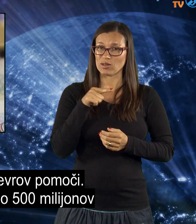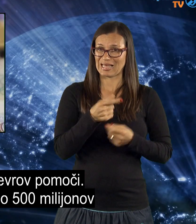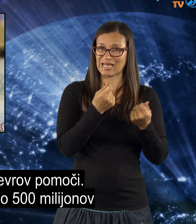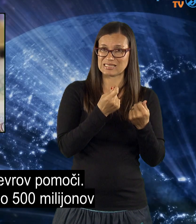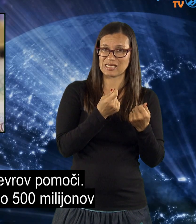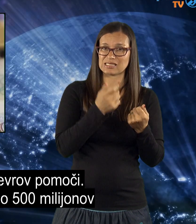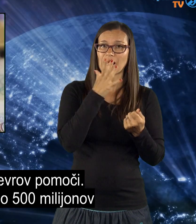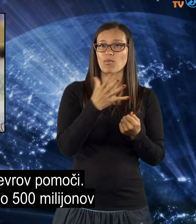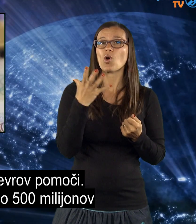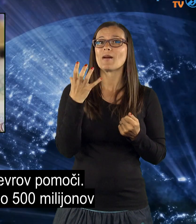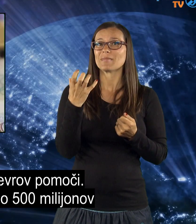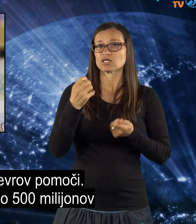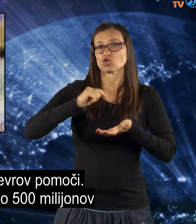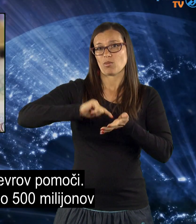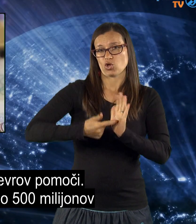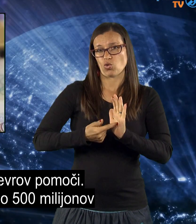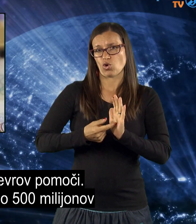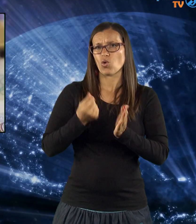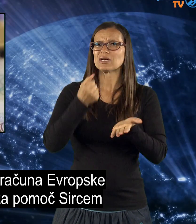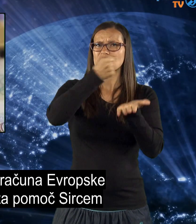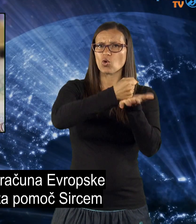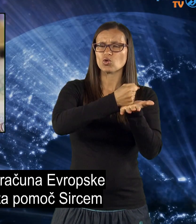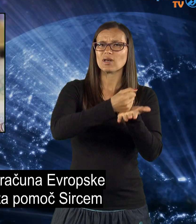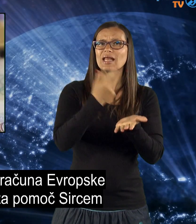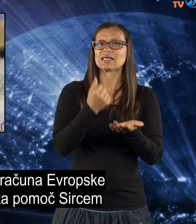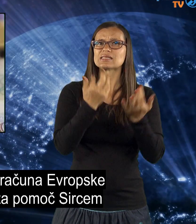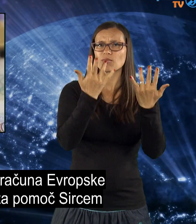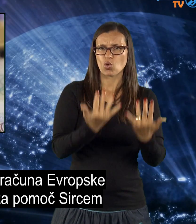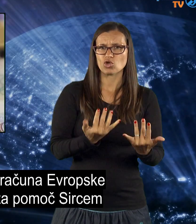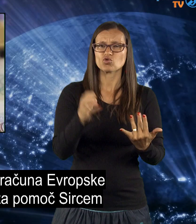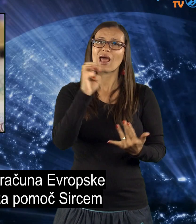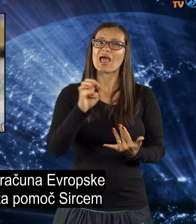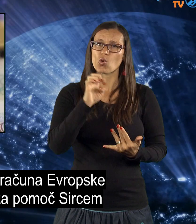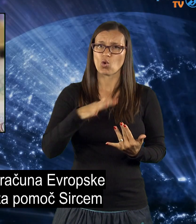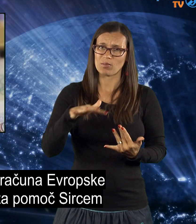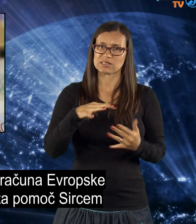Od tega zneska bo 500 milijonov zagotovljenih iz proračuna Evropske unije.